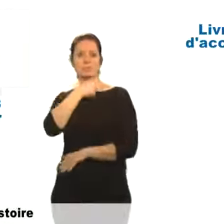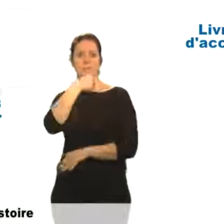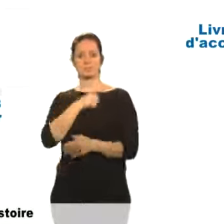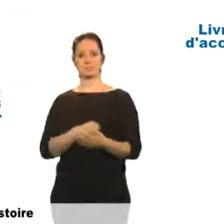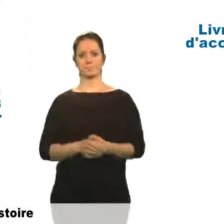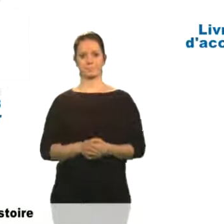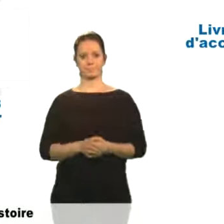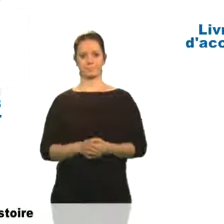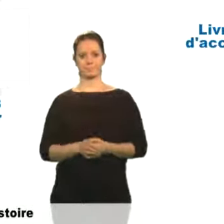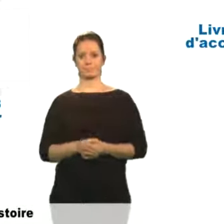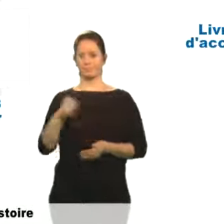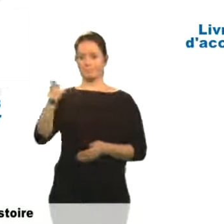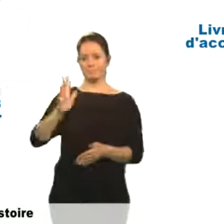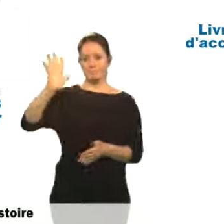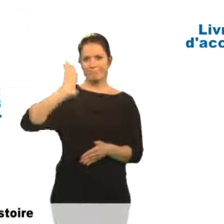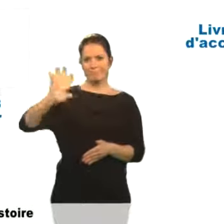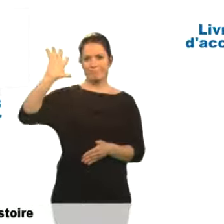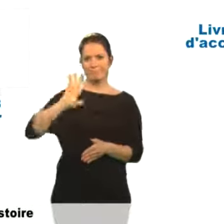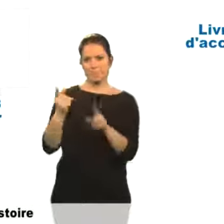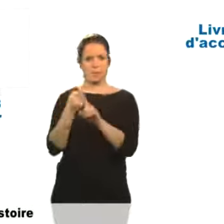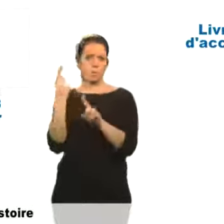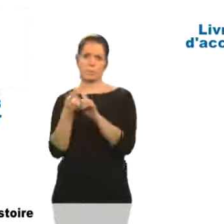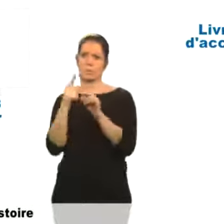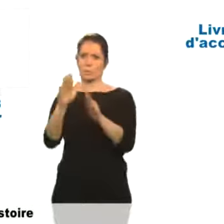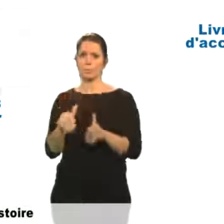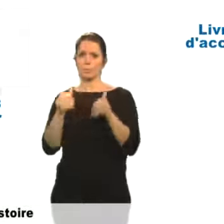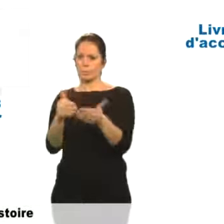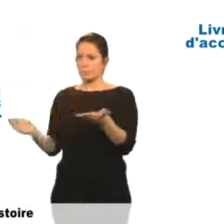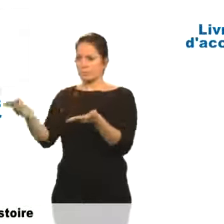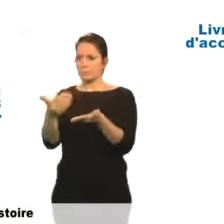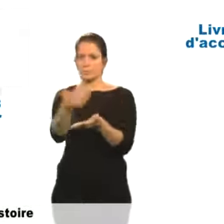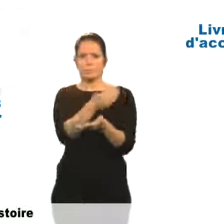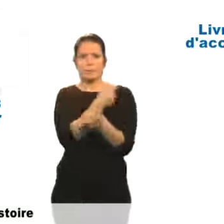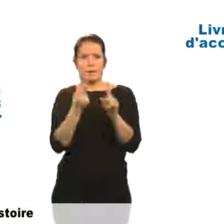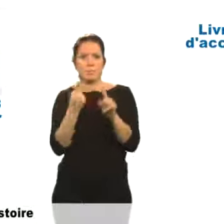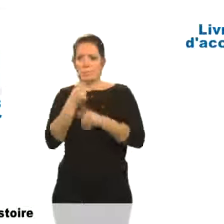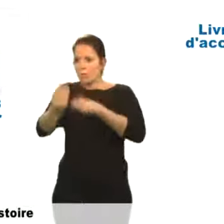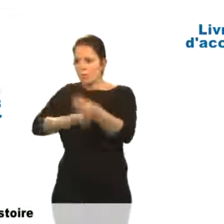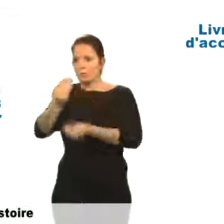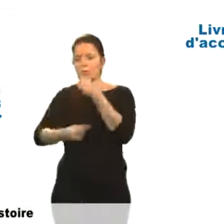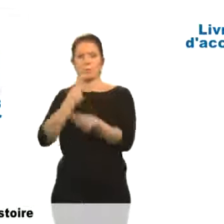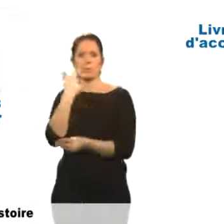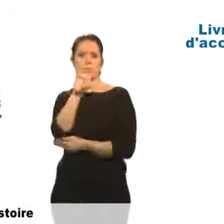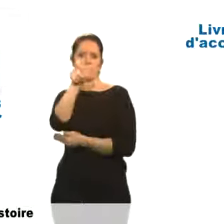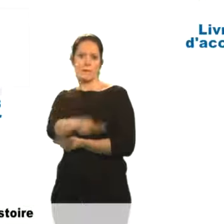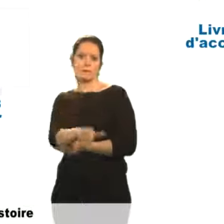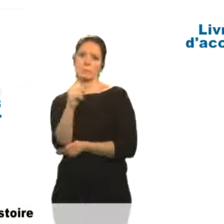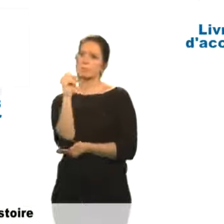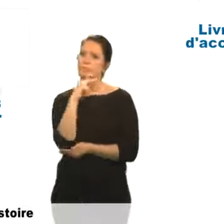Il importait à cette époque de continuer à réunir les moyens nécessaires pour faire face aux besoins pressants des personnes âgées